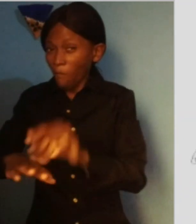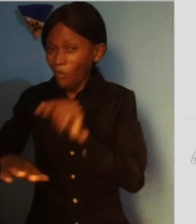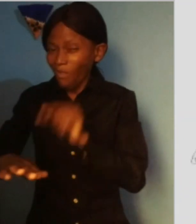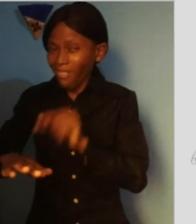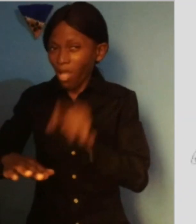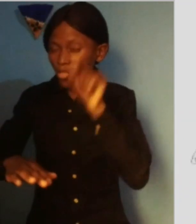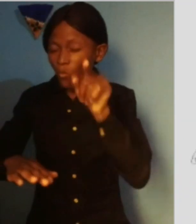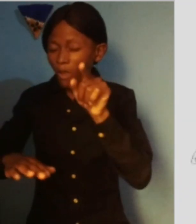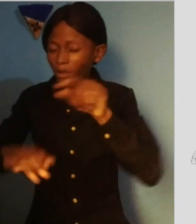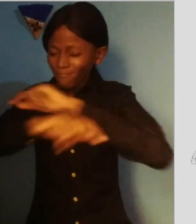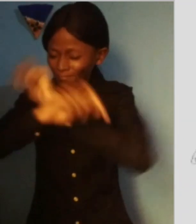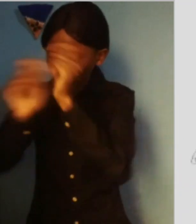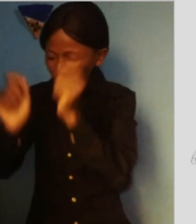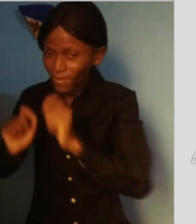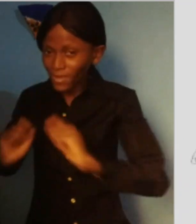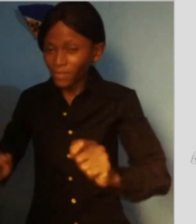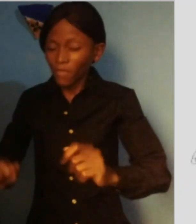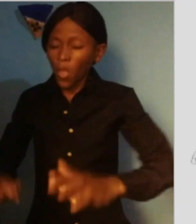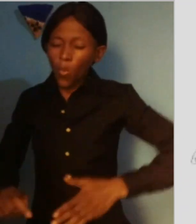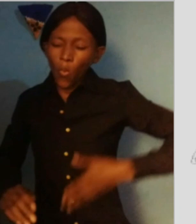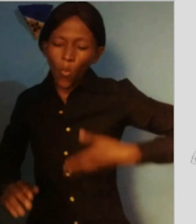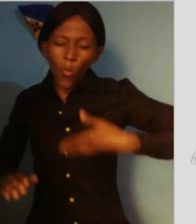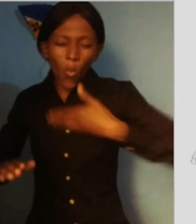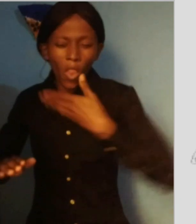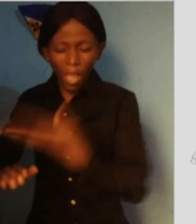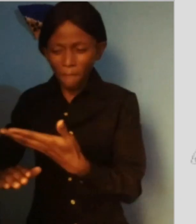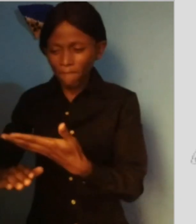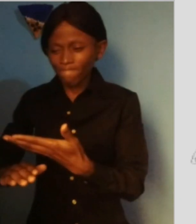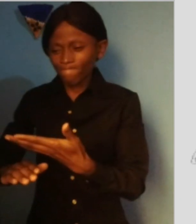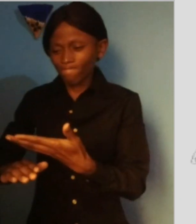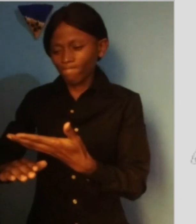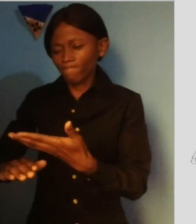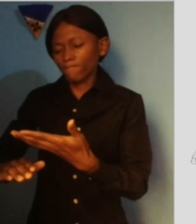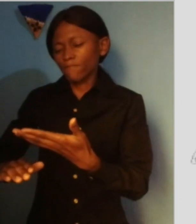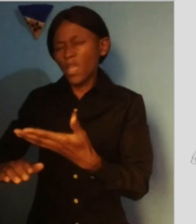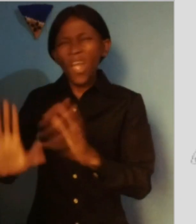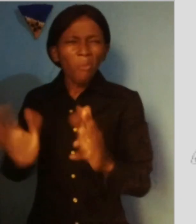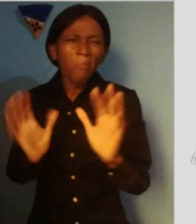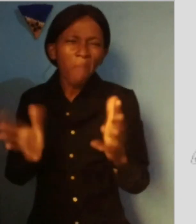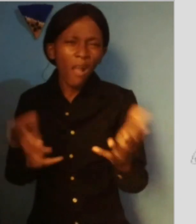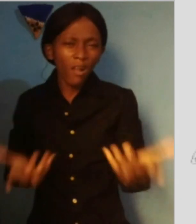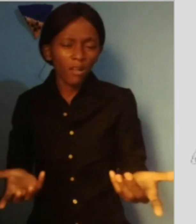pour toujours respecter ton pays et l'aimer.